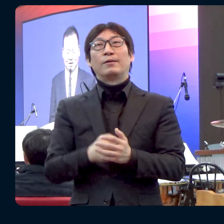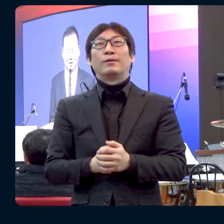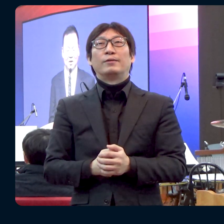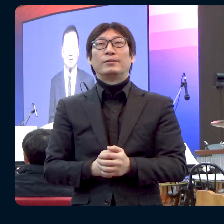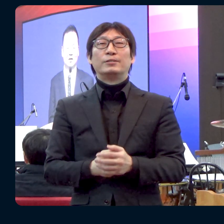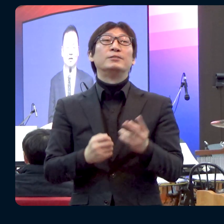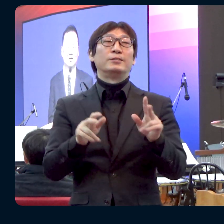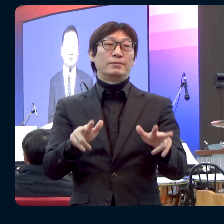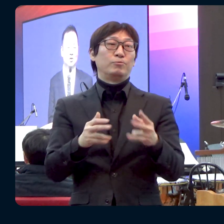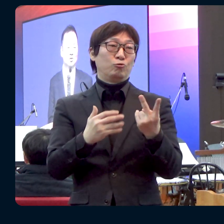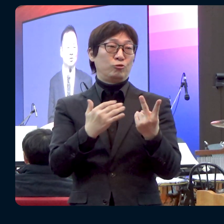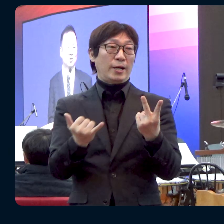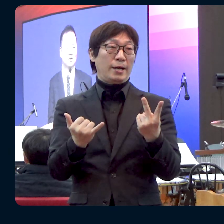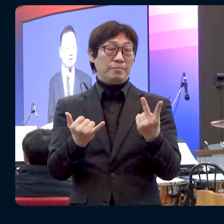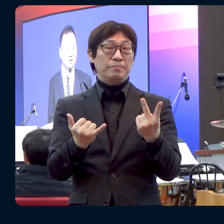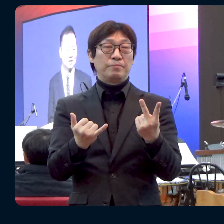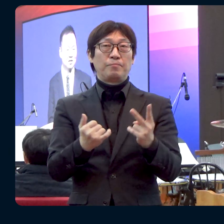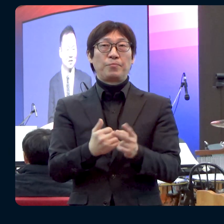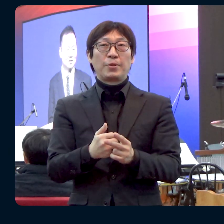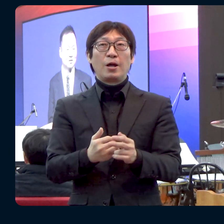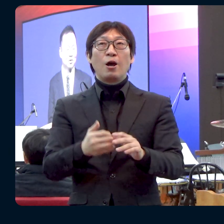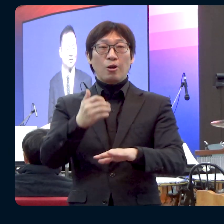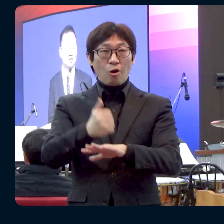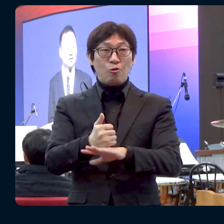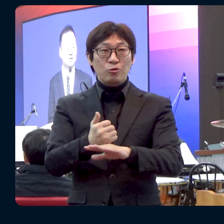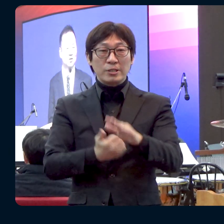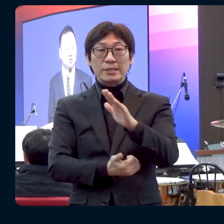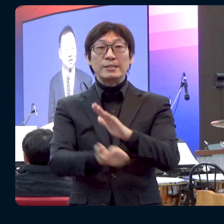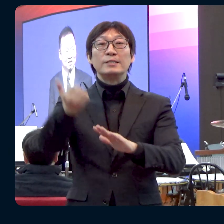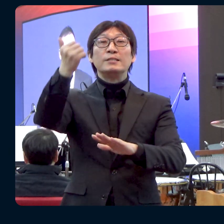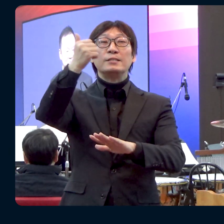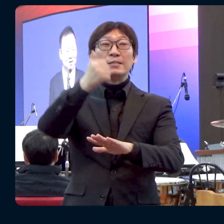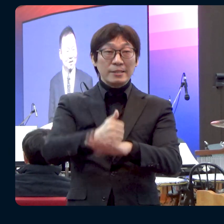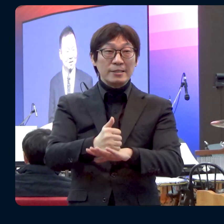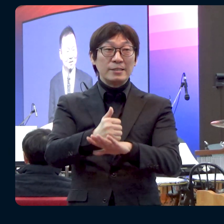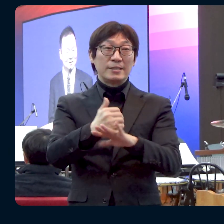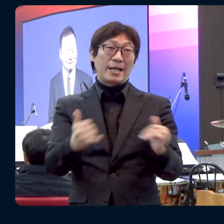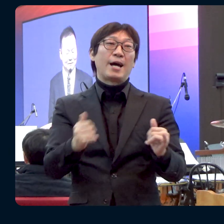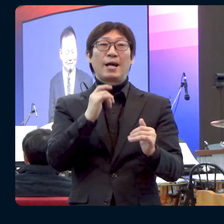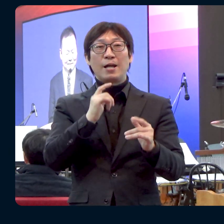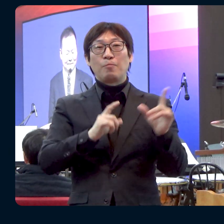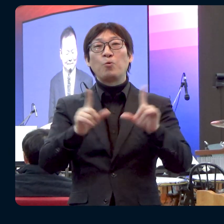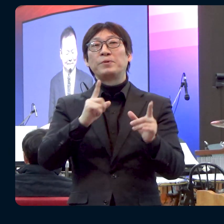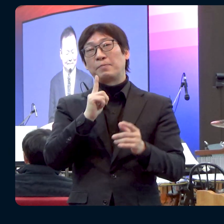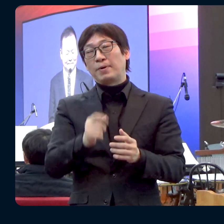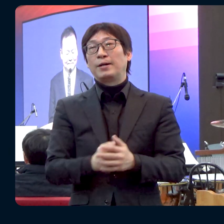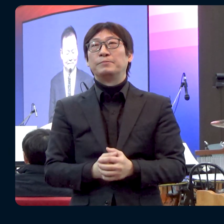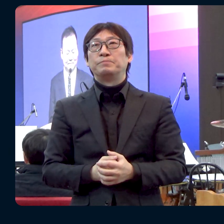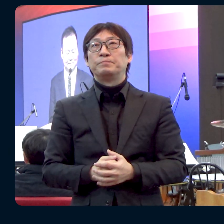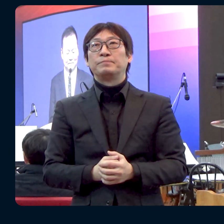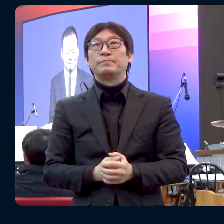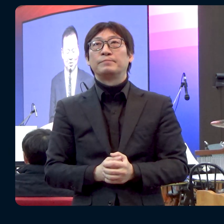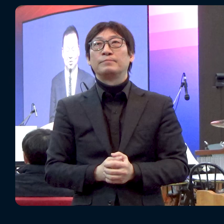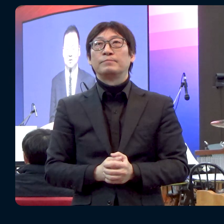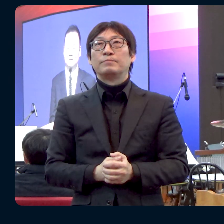이거야말로 두 사람이 최종적인 승리자라는 확실한 선언 아니겠습니까?